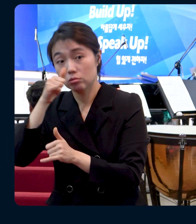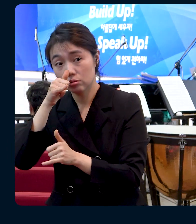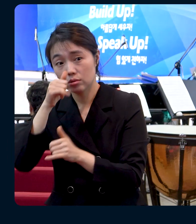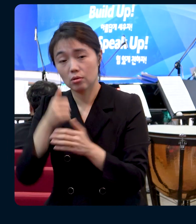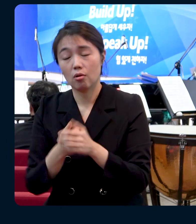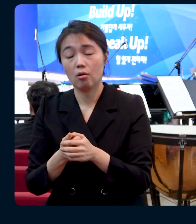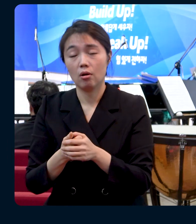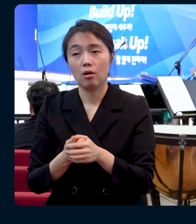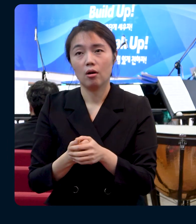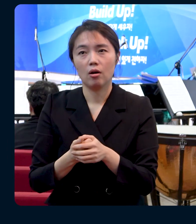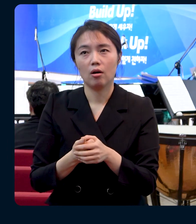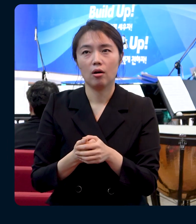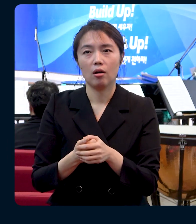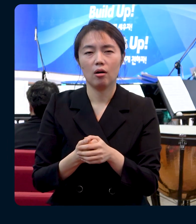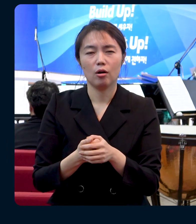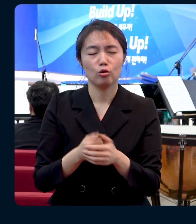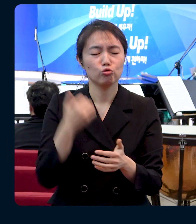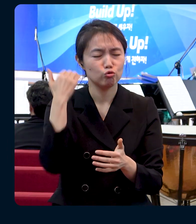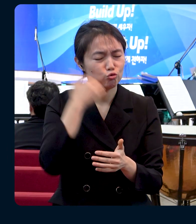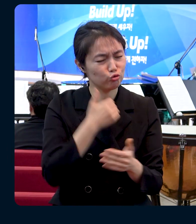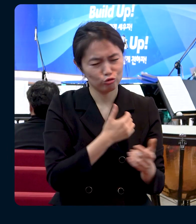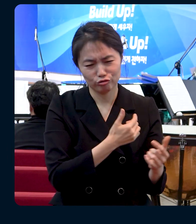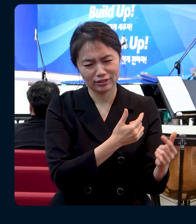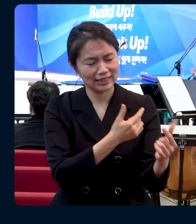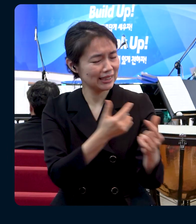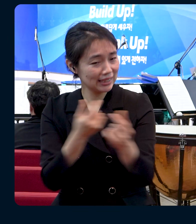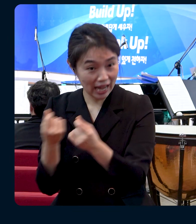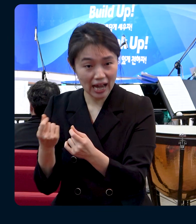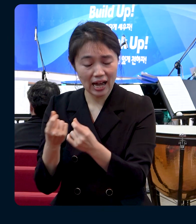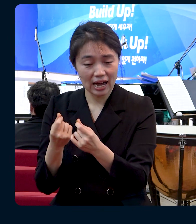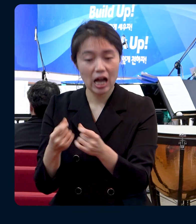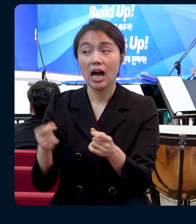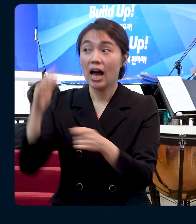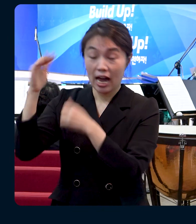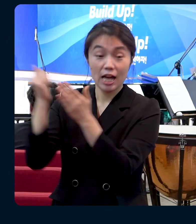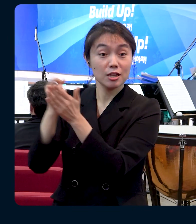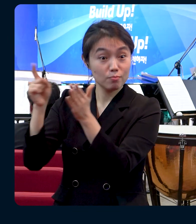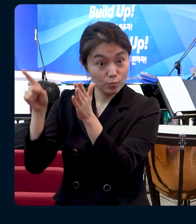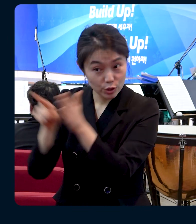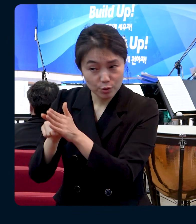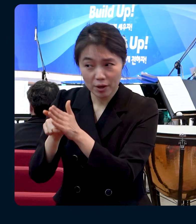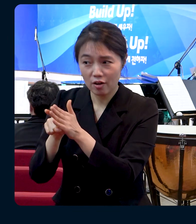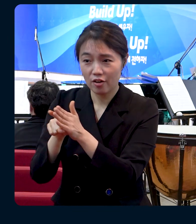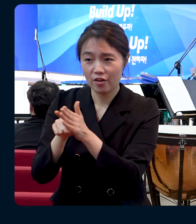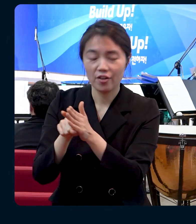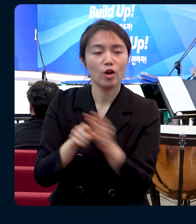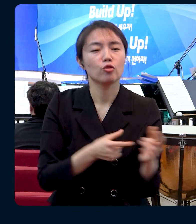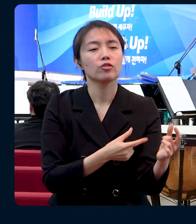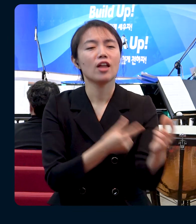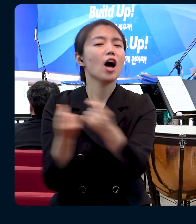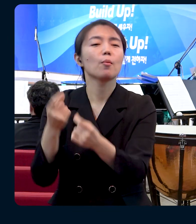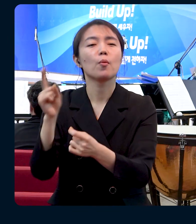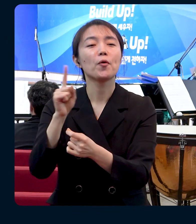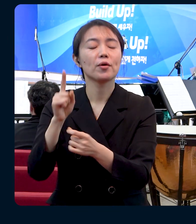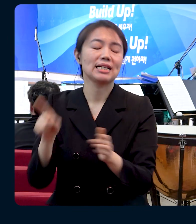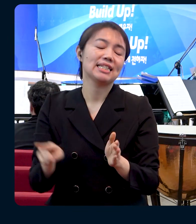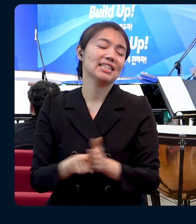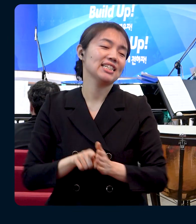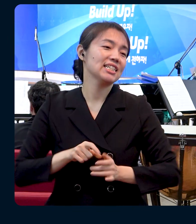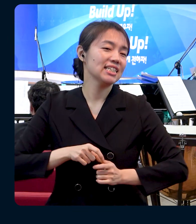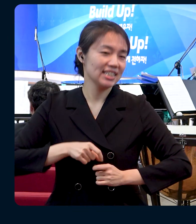있었습니다. 그러나 그들이 신앙인이라고 한다면 그 모든 사람의 공통점은 딱 한